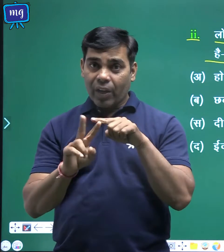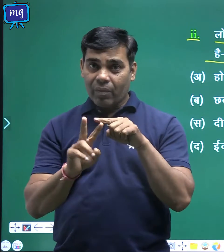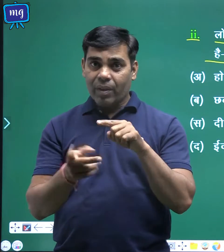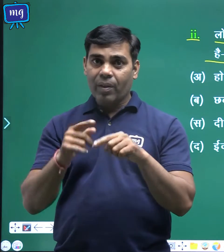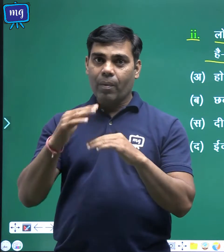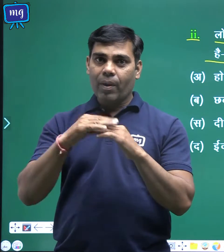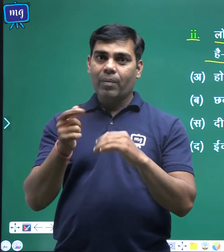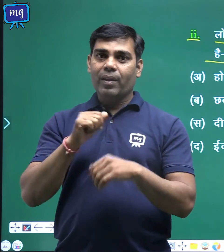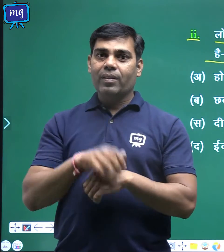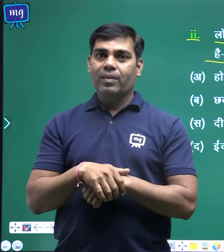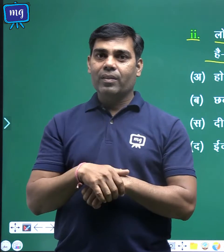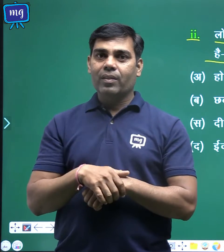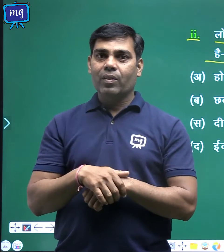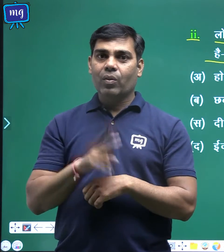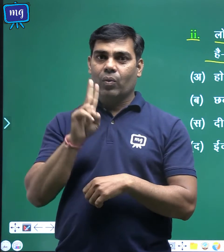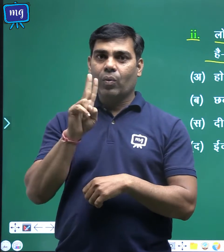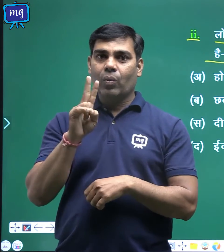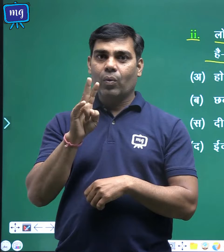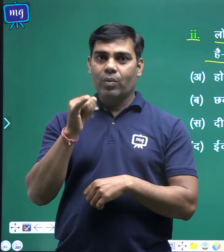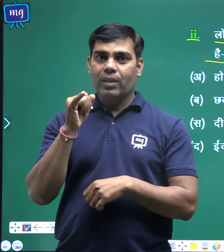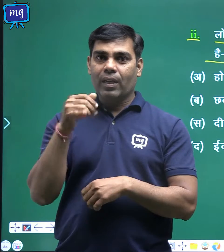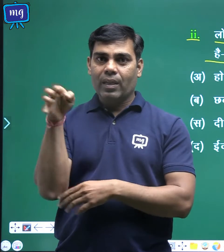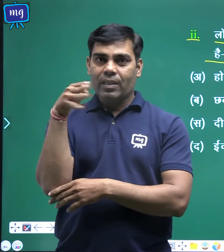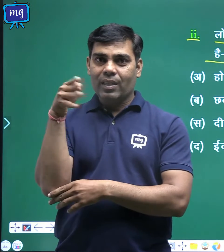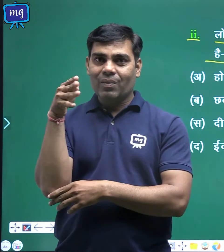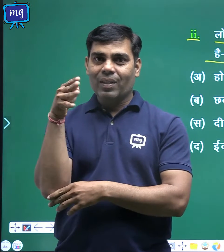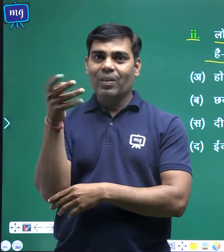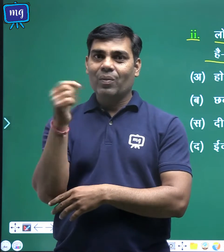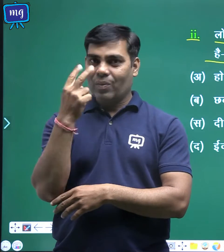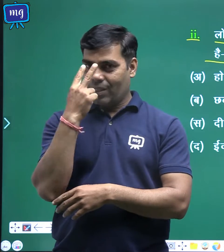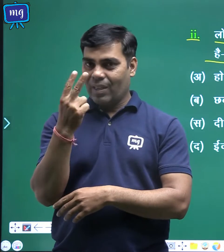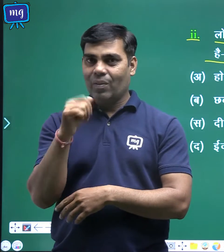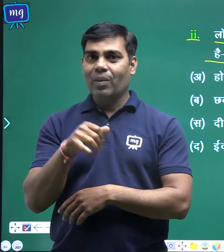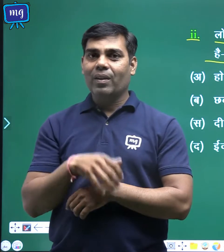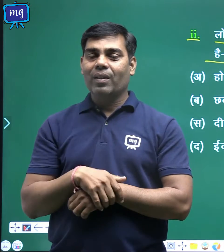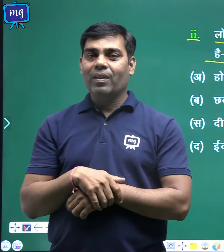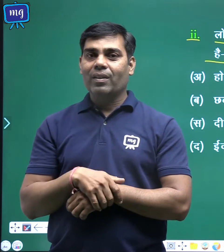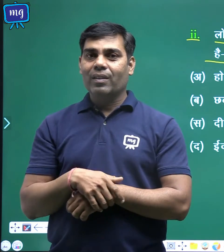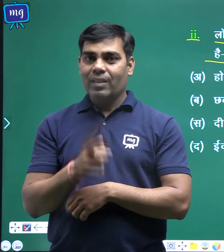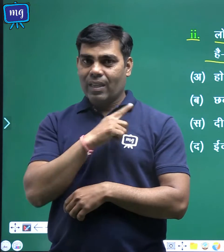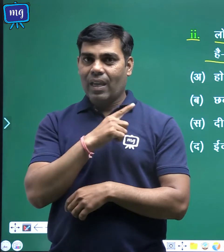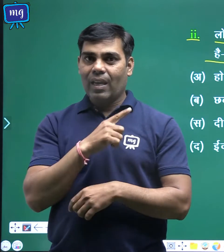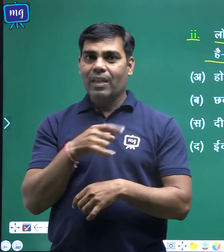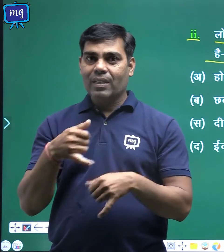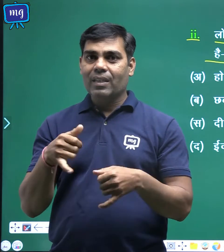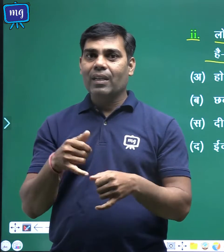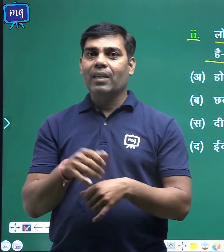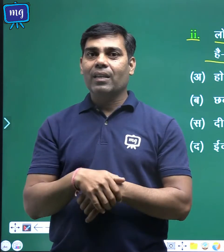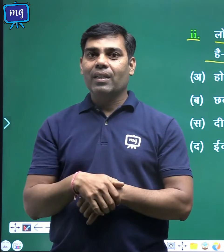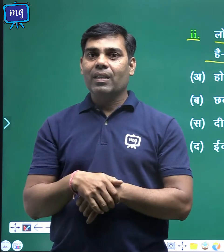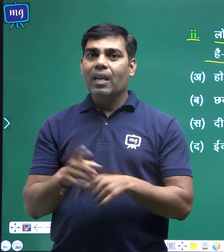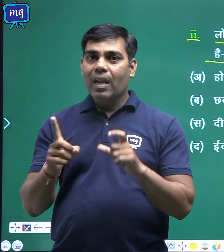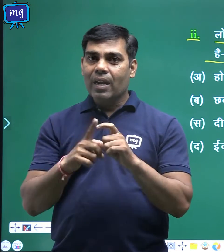भी 26 जनवरी को देखा होगा। यह झांकी दिल्ली